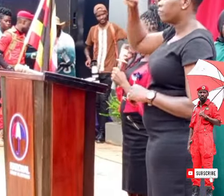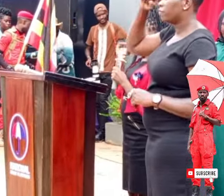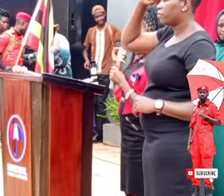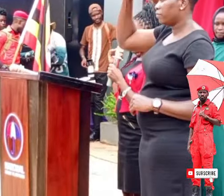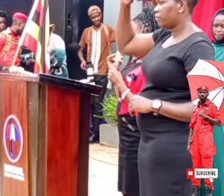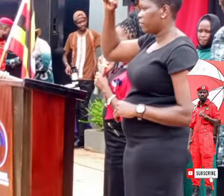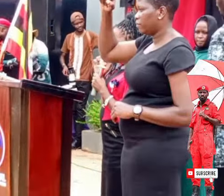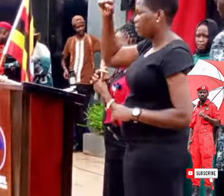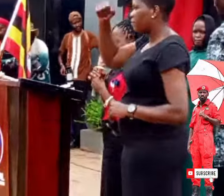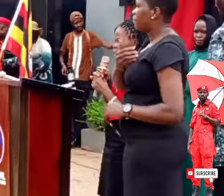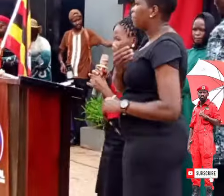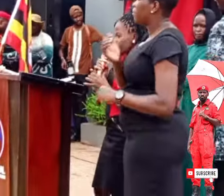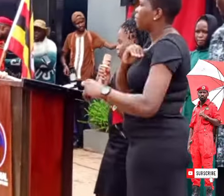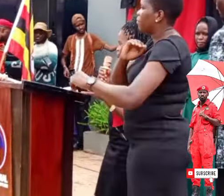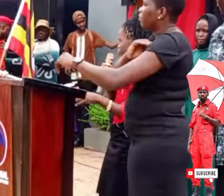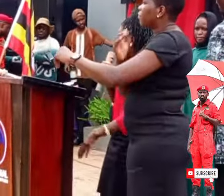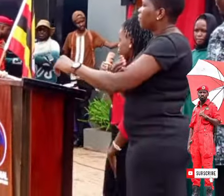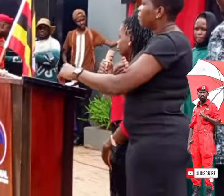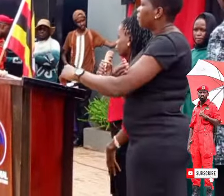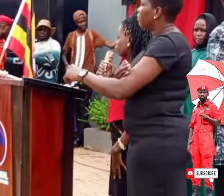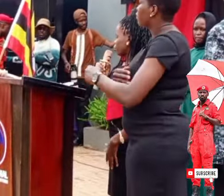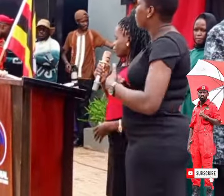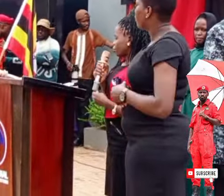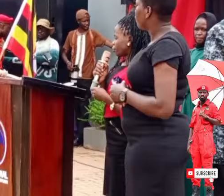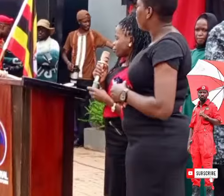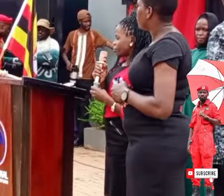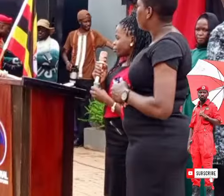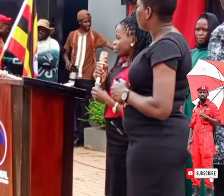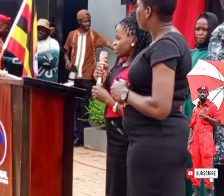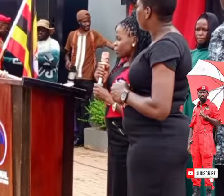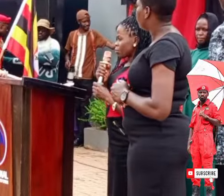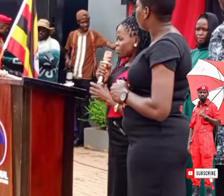People power, our power.